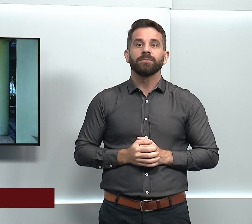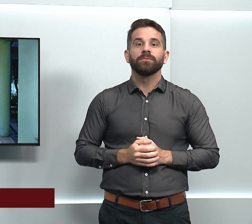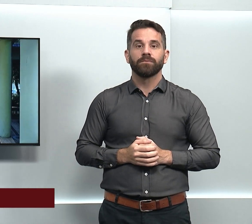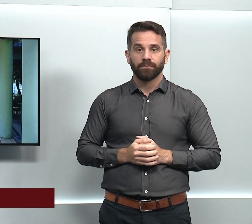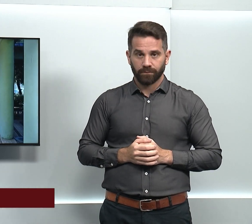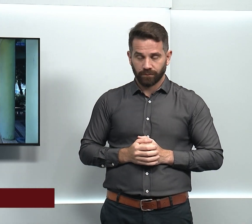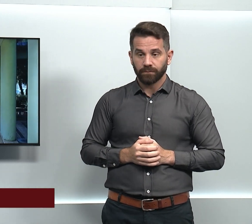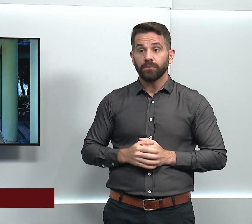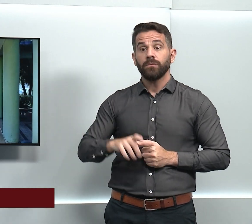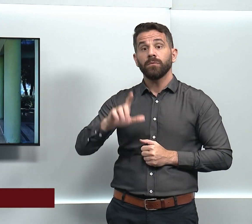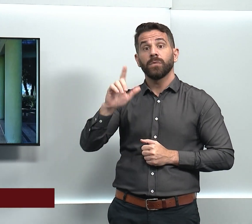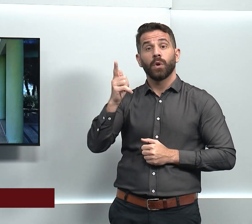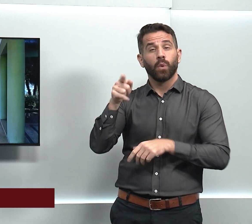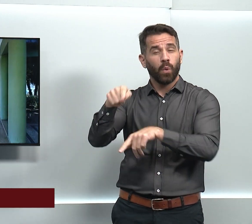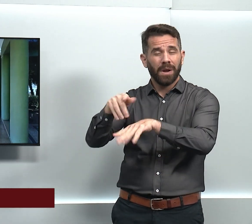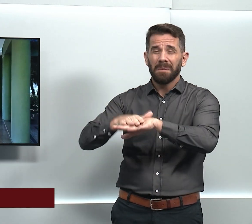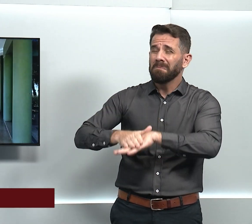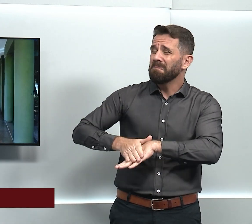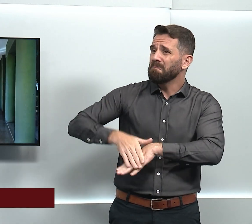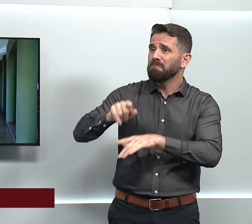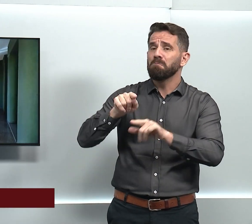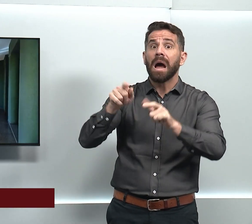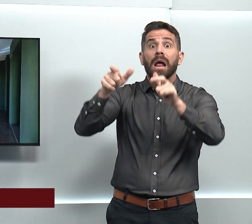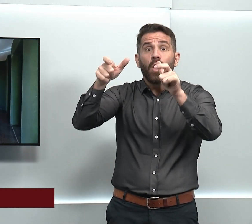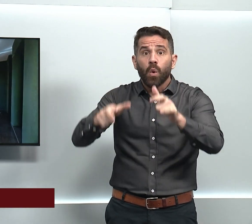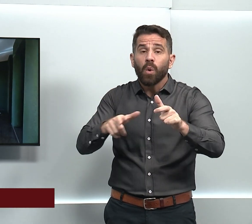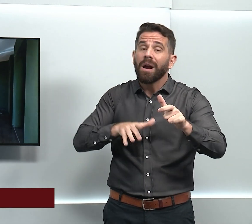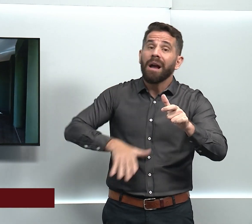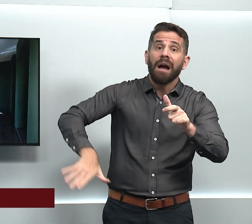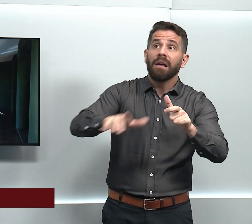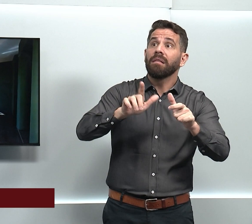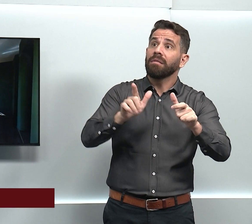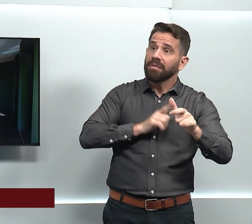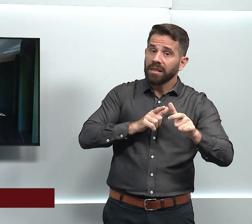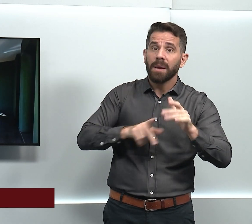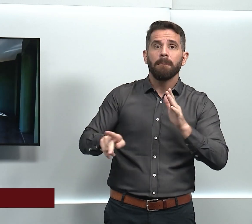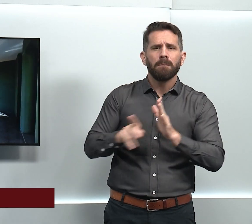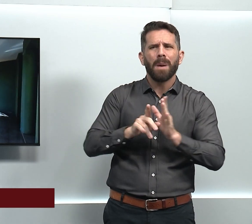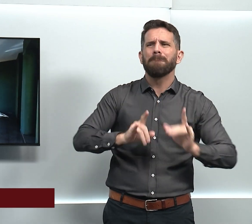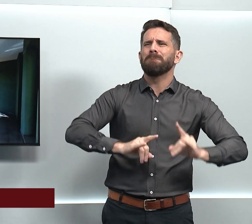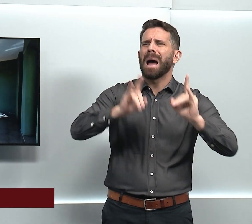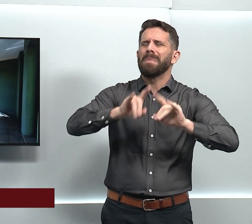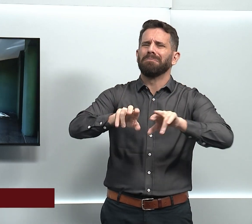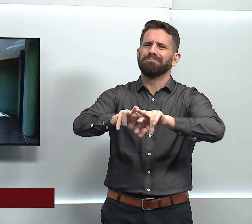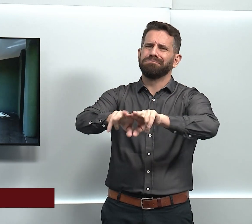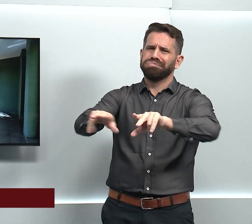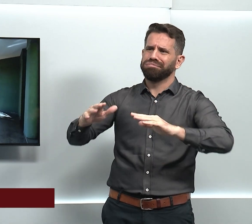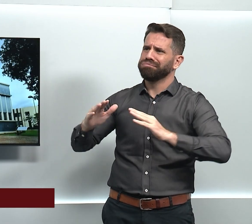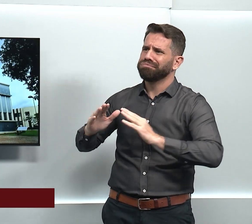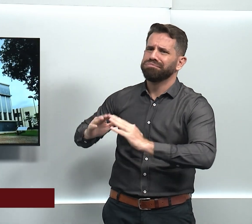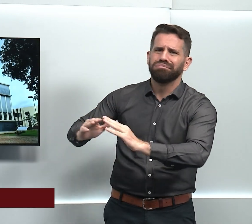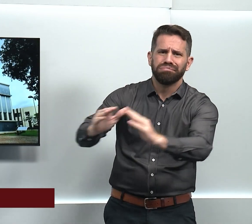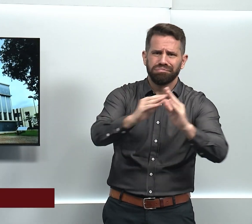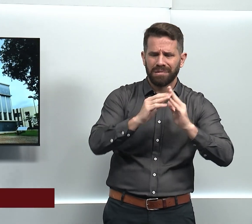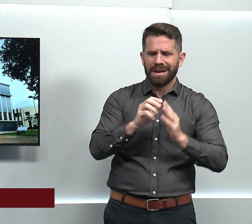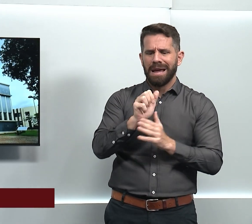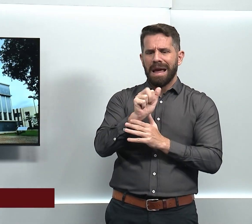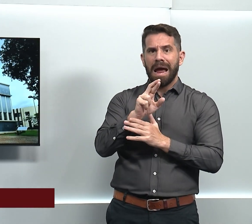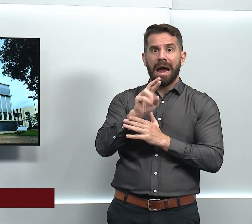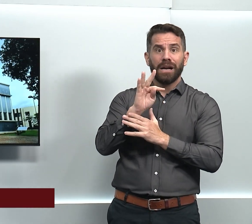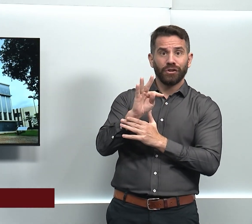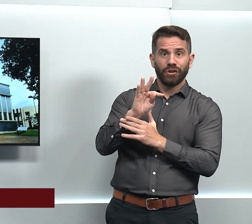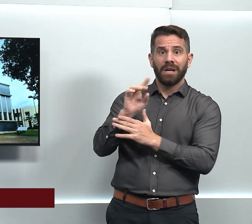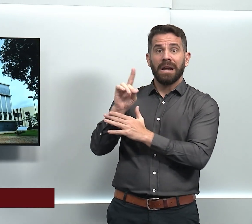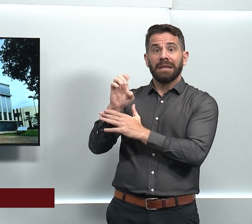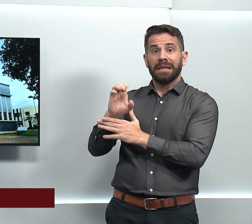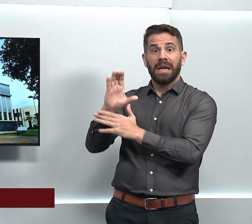Goiânia apresenta um dos maiores acervos de Art Deco do Brasil, com construções históricas que mesclam uma